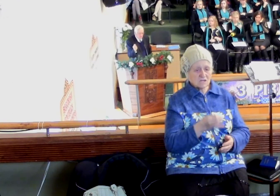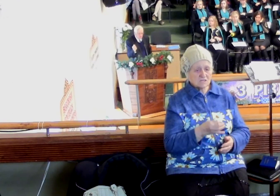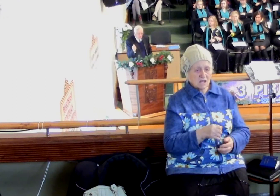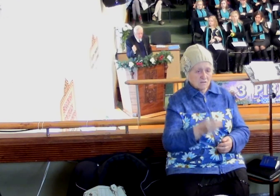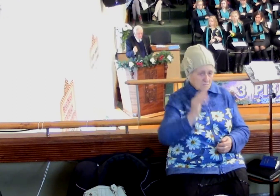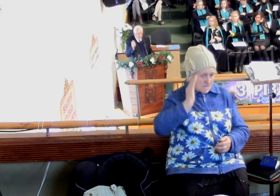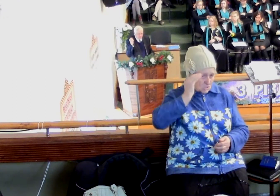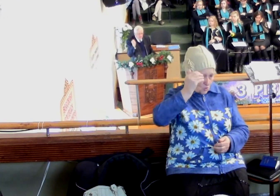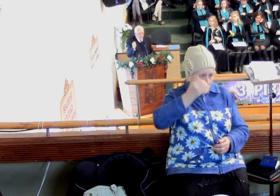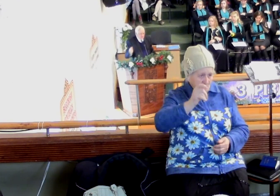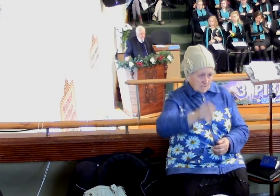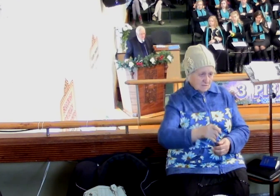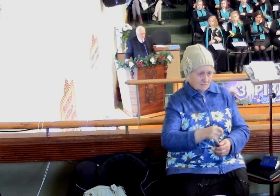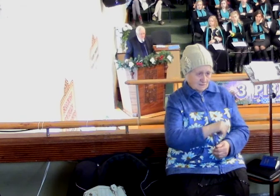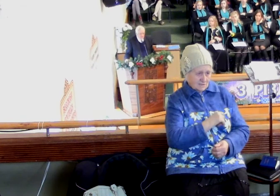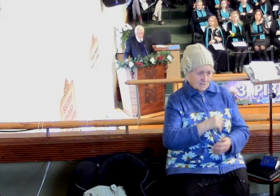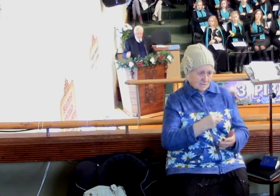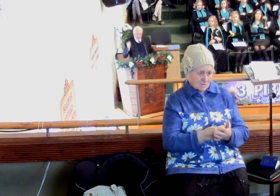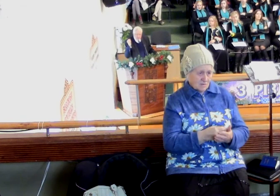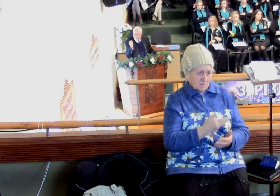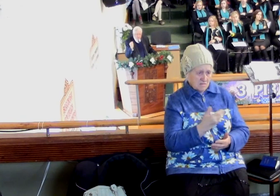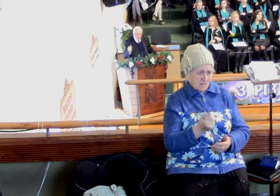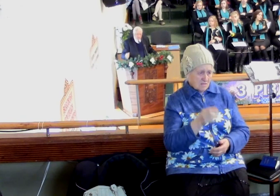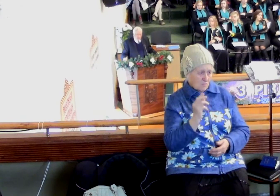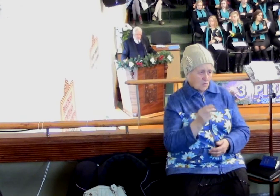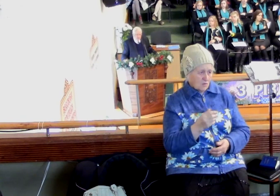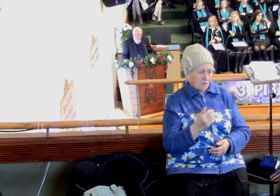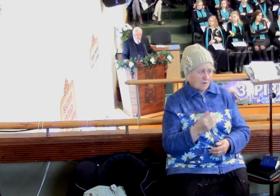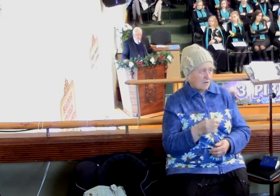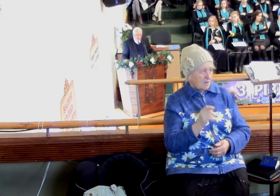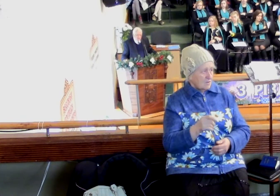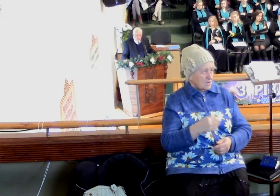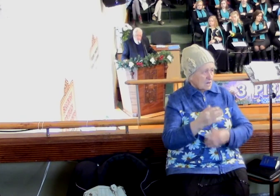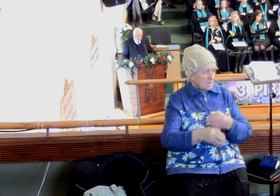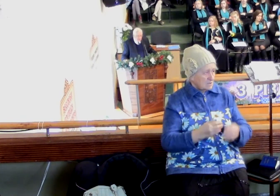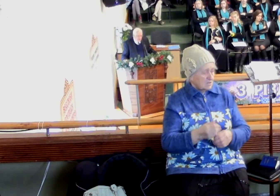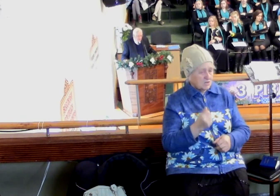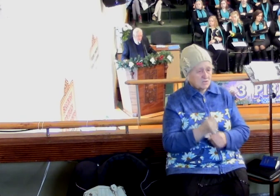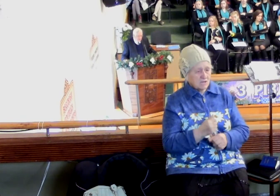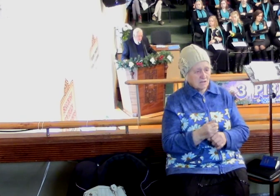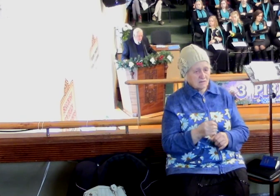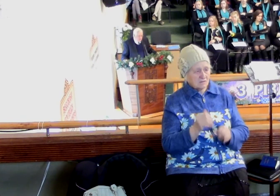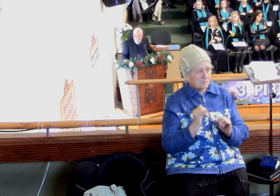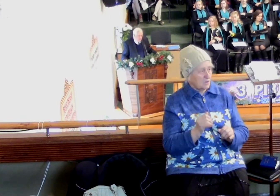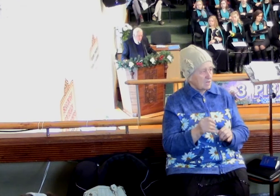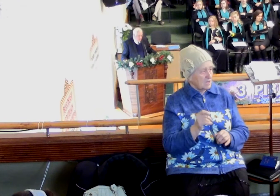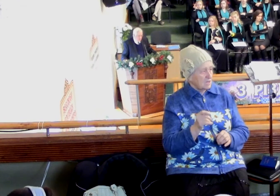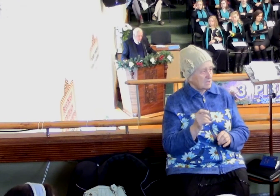Бога. Они развратились, сделали гнусные дела, нет